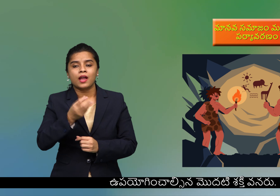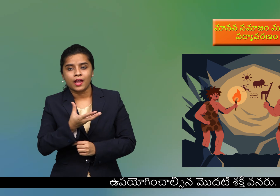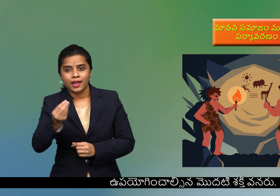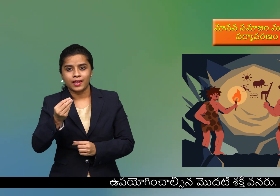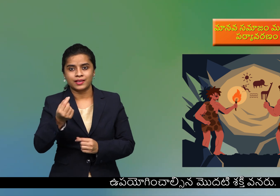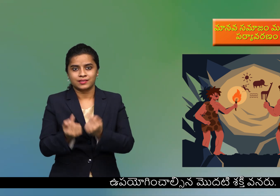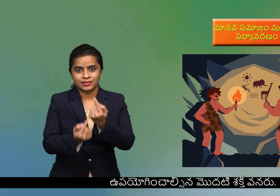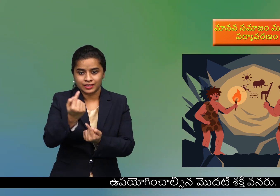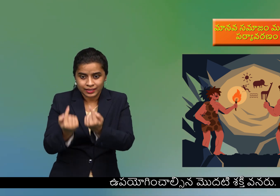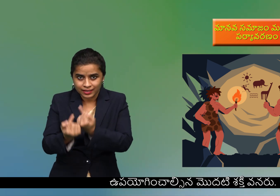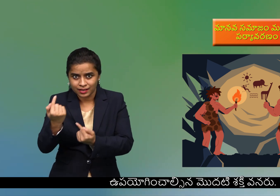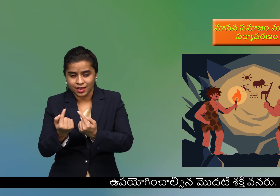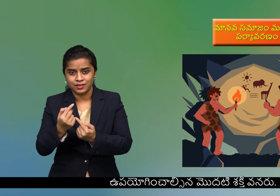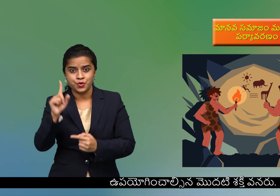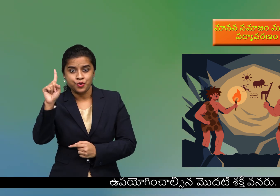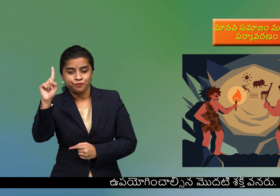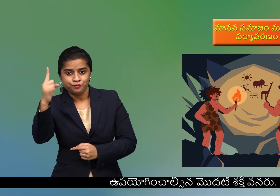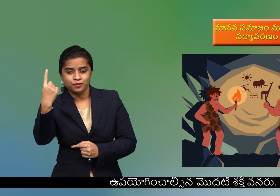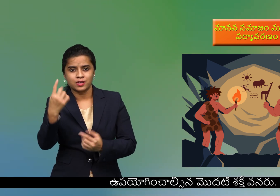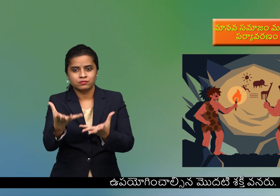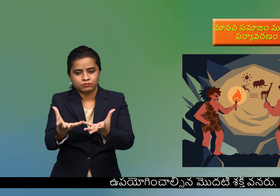మొదటి శక్తి వనరు.